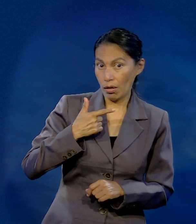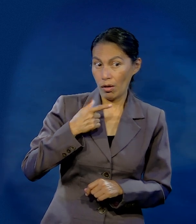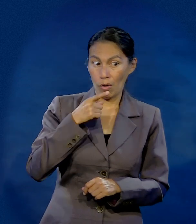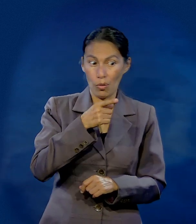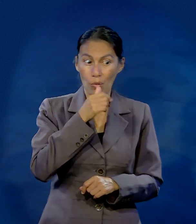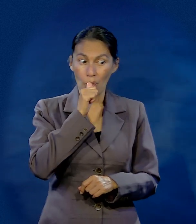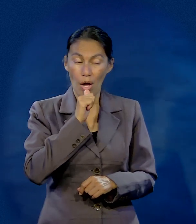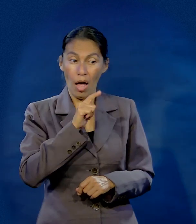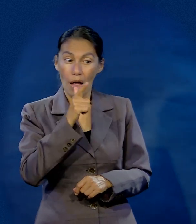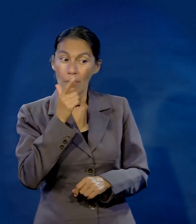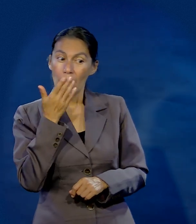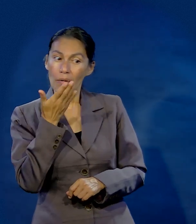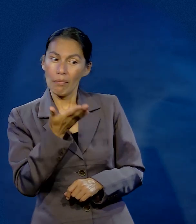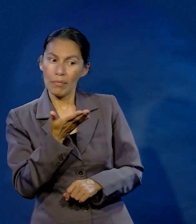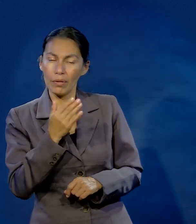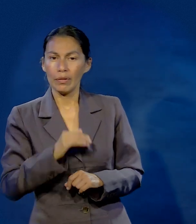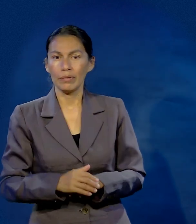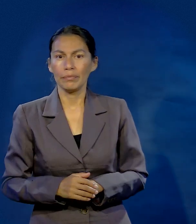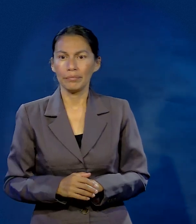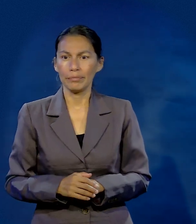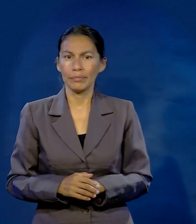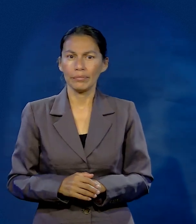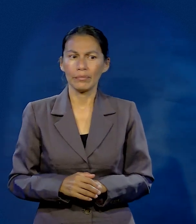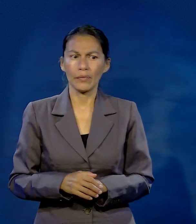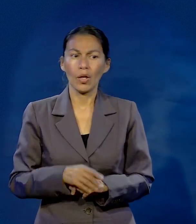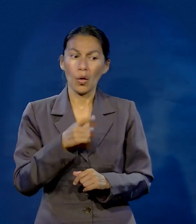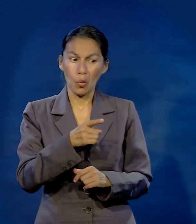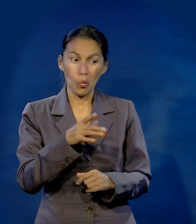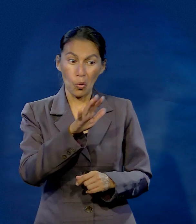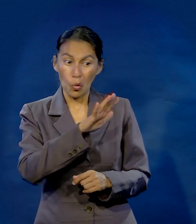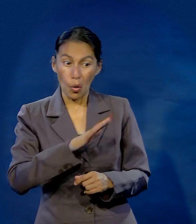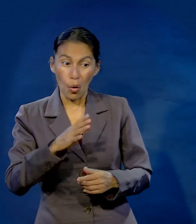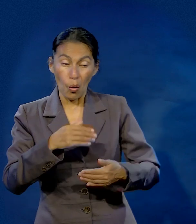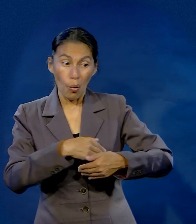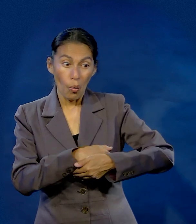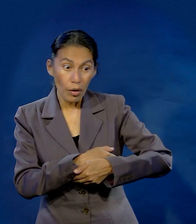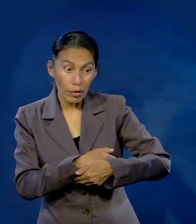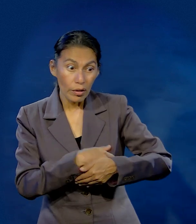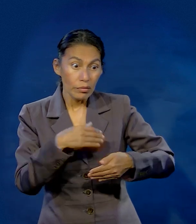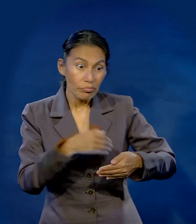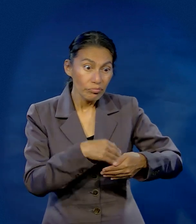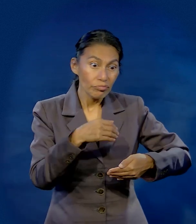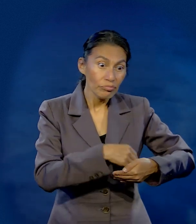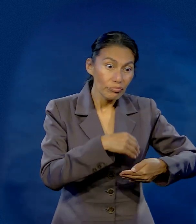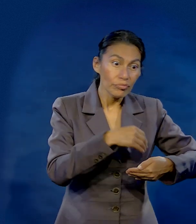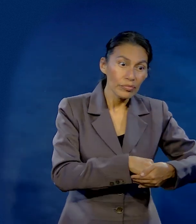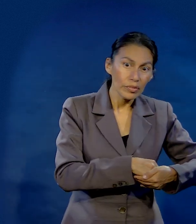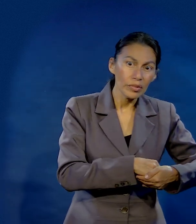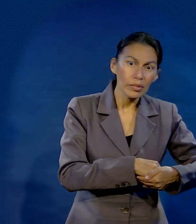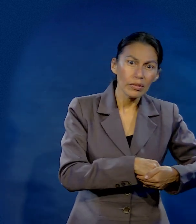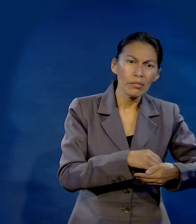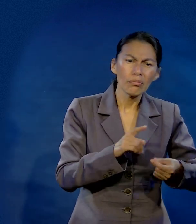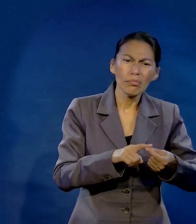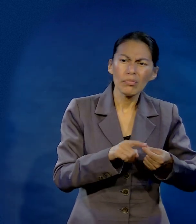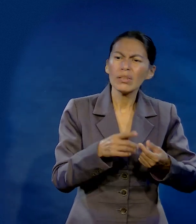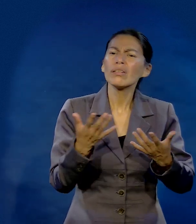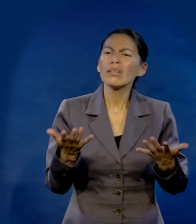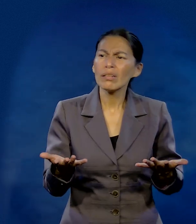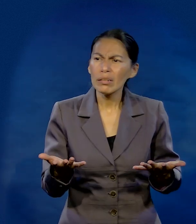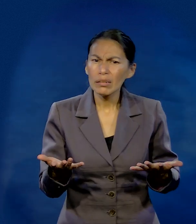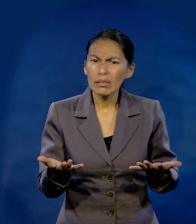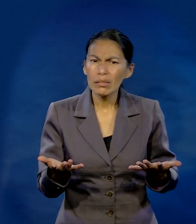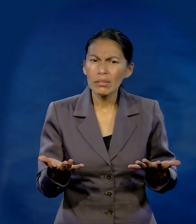Ay yo cuando lo leo digo Por qué necio Por qué